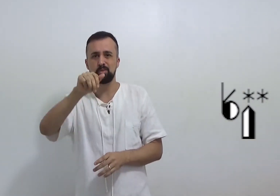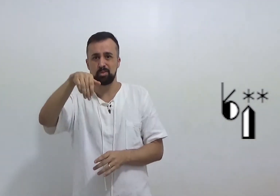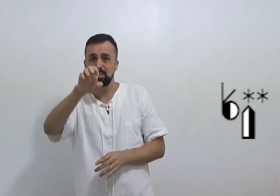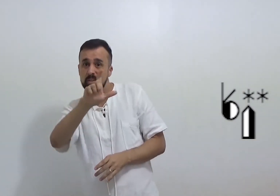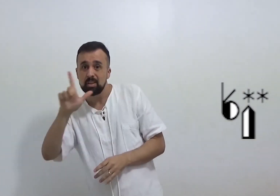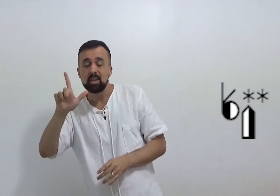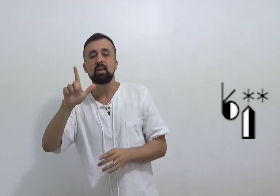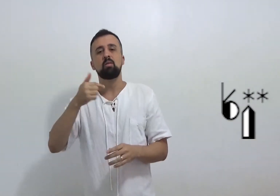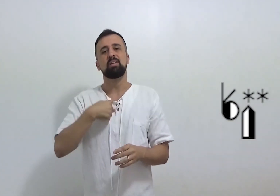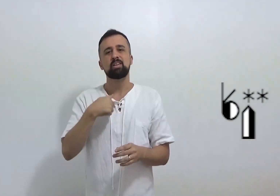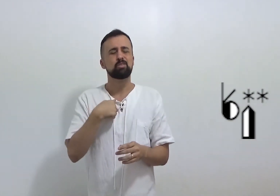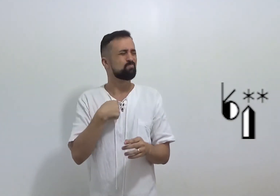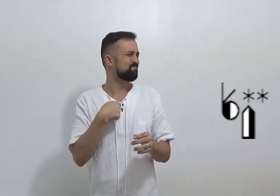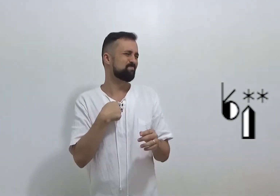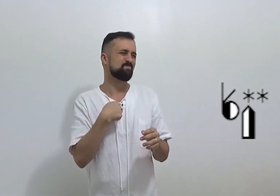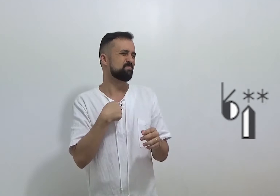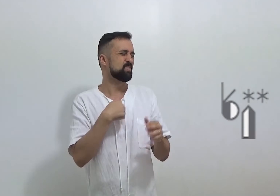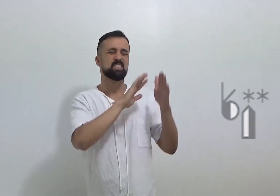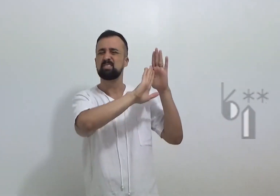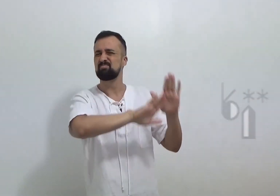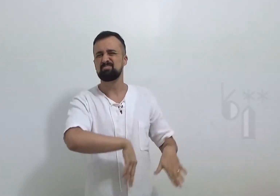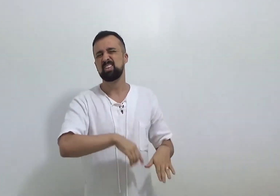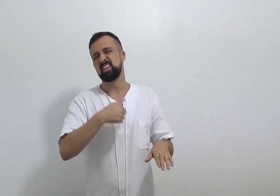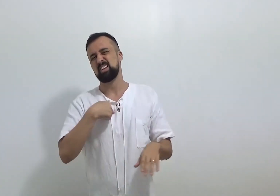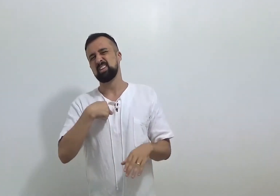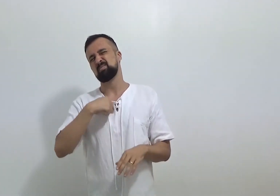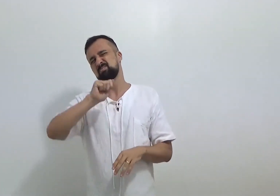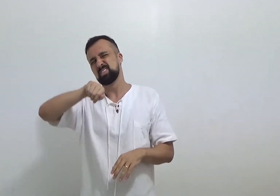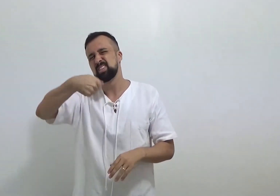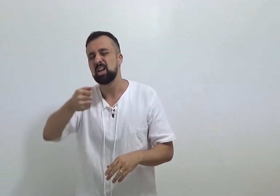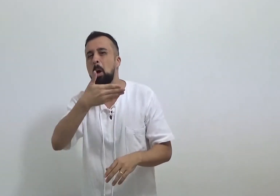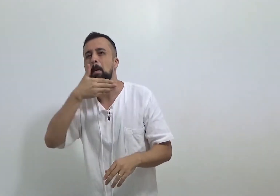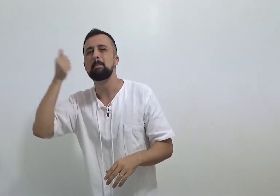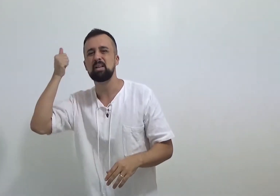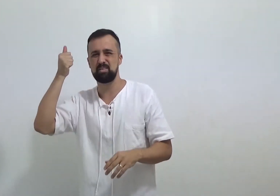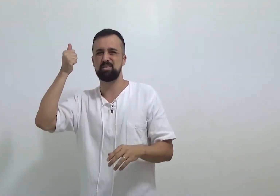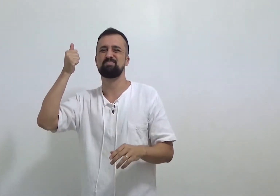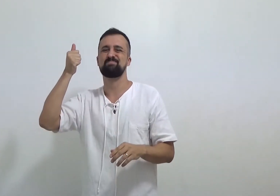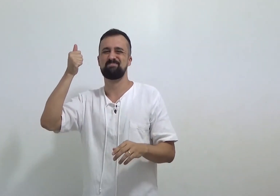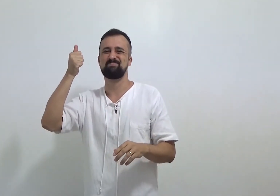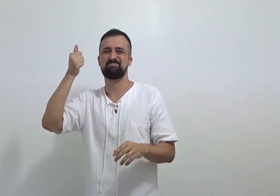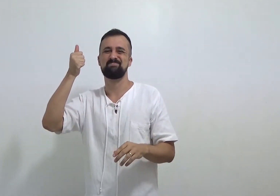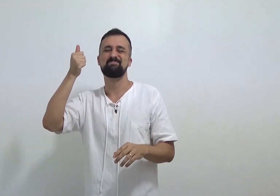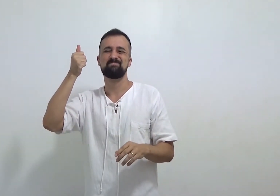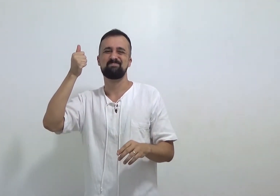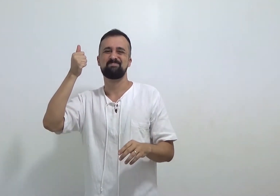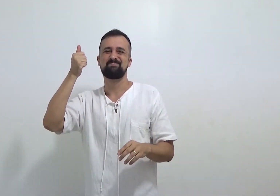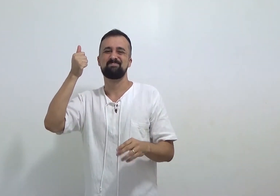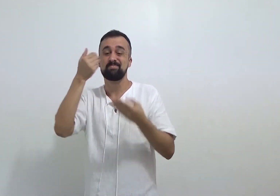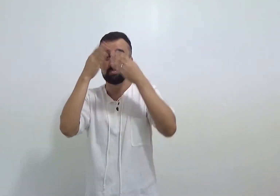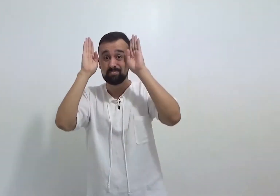pesquisar, conhecer o Daniel, eu passei a usar este outro